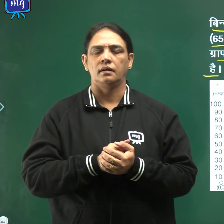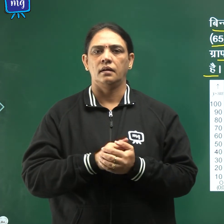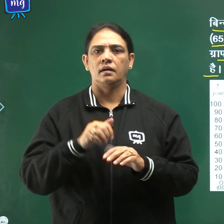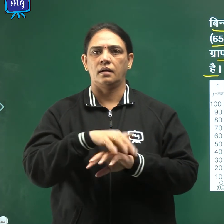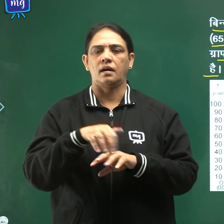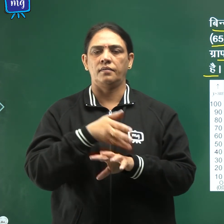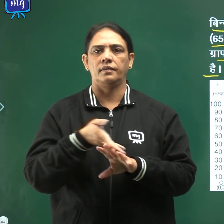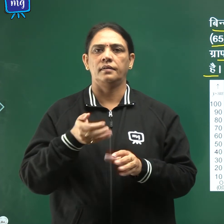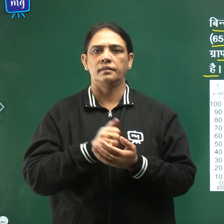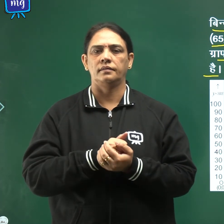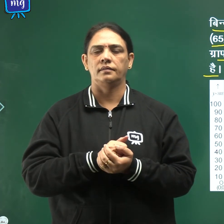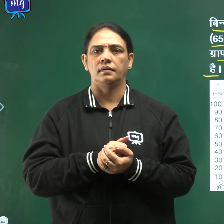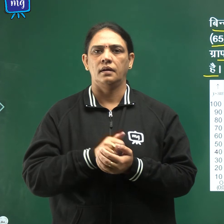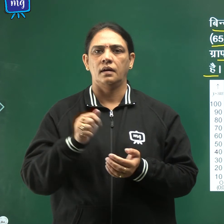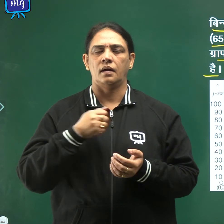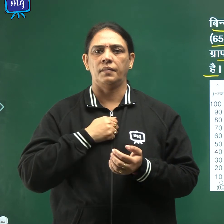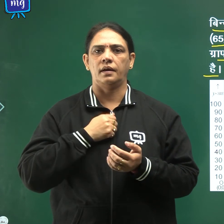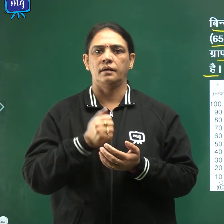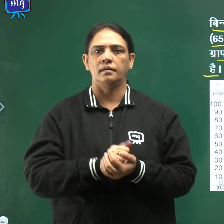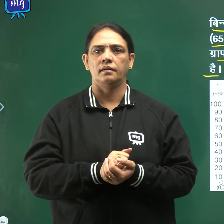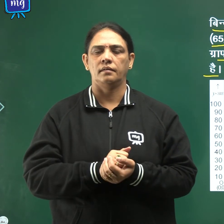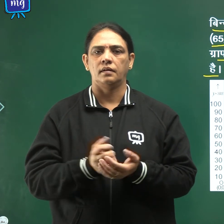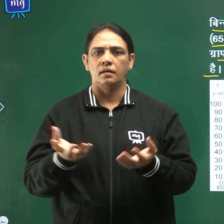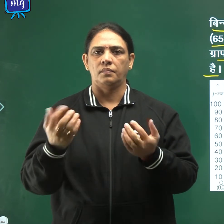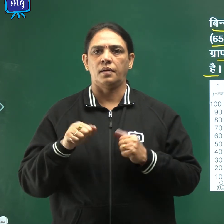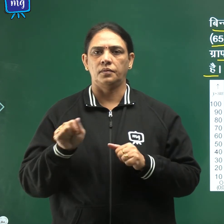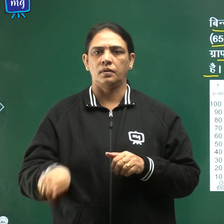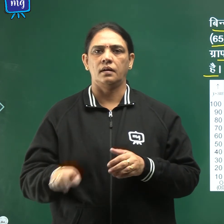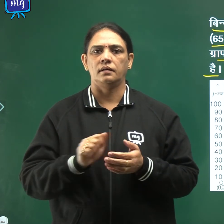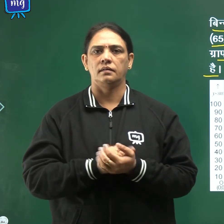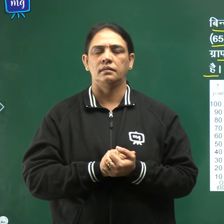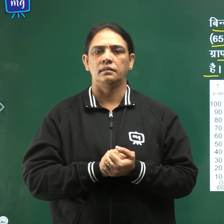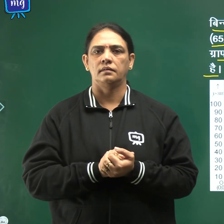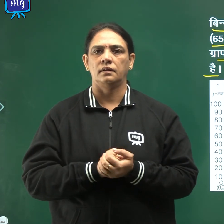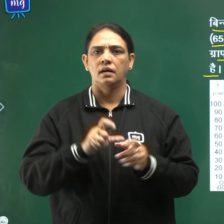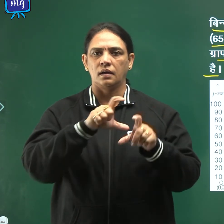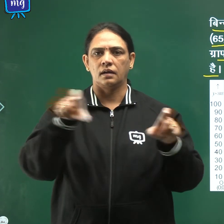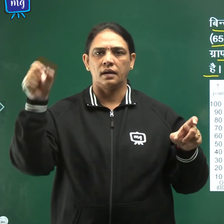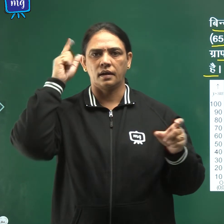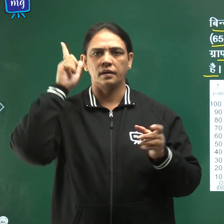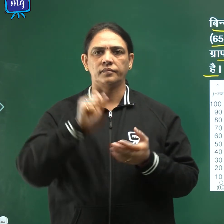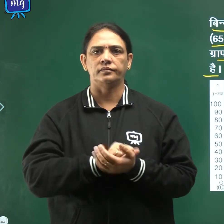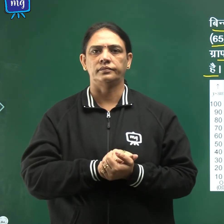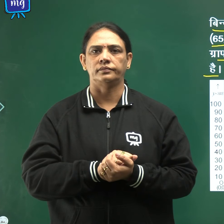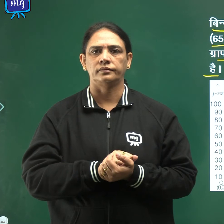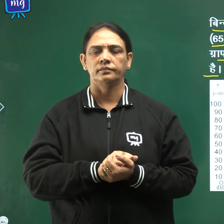आलेख हमें प्राप्त होगा। समझ आ गया?